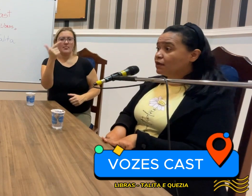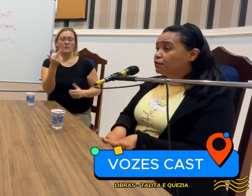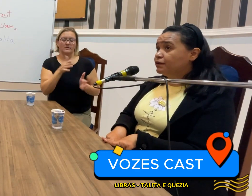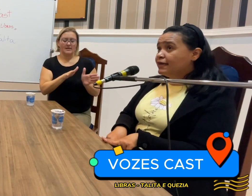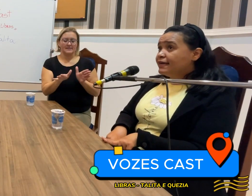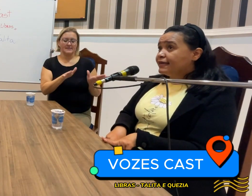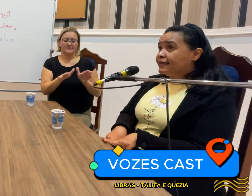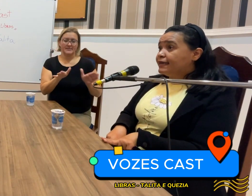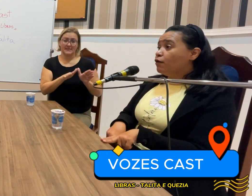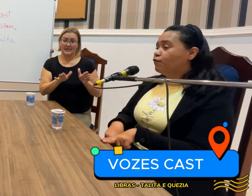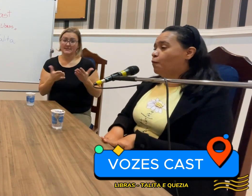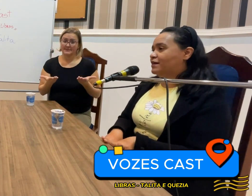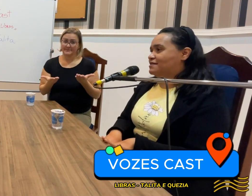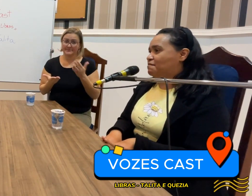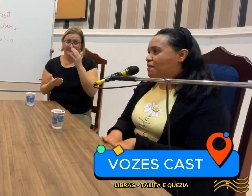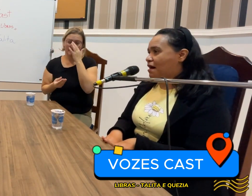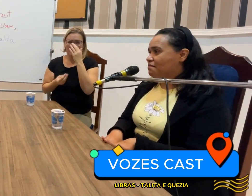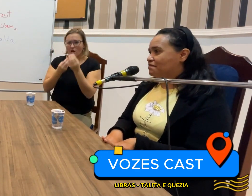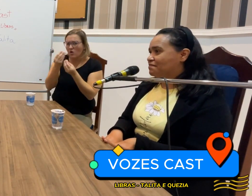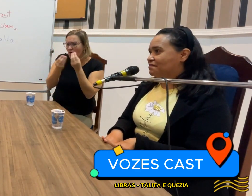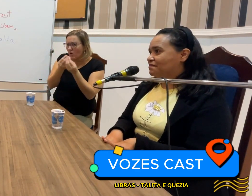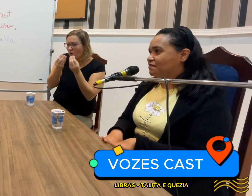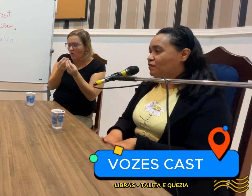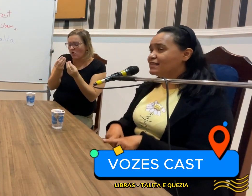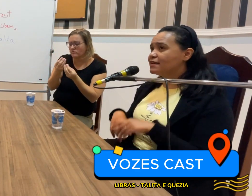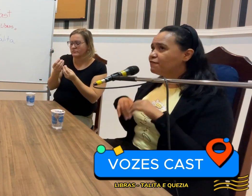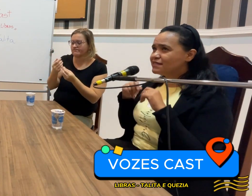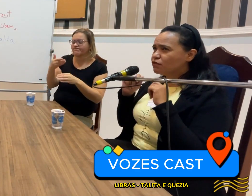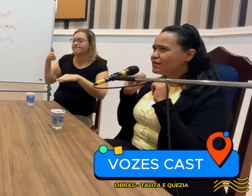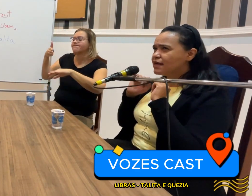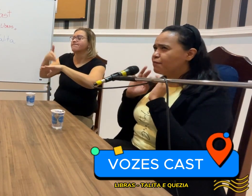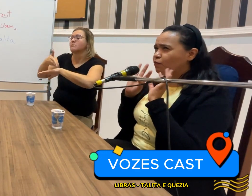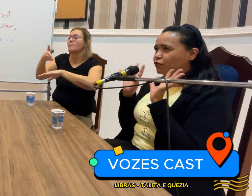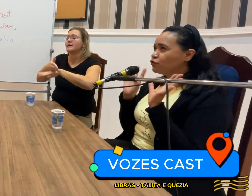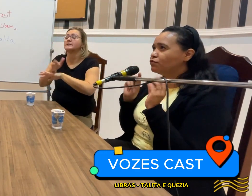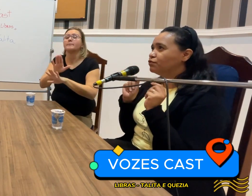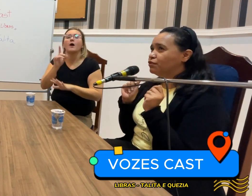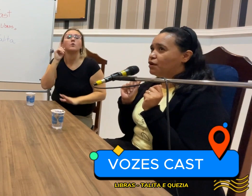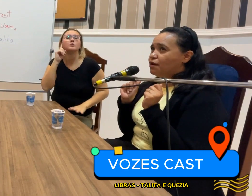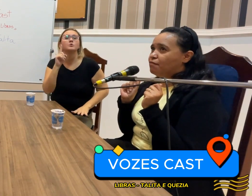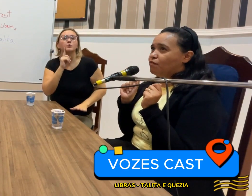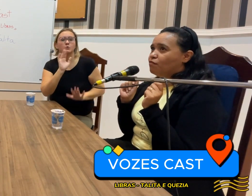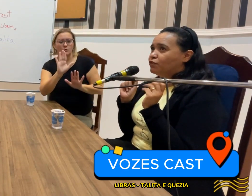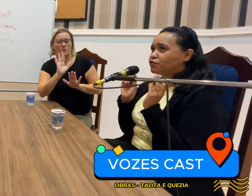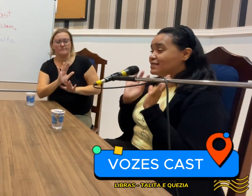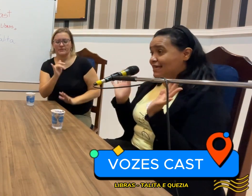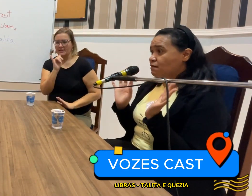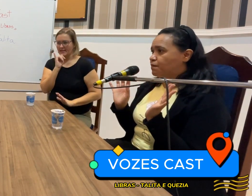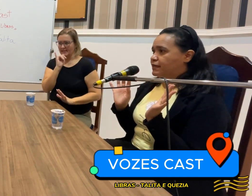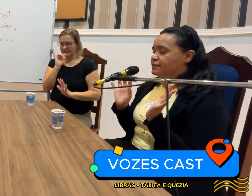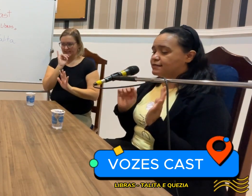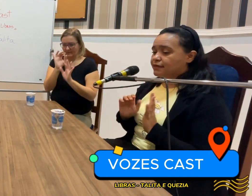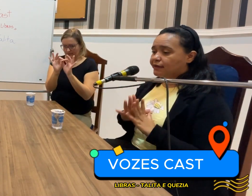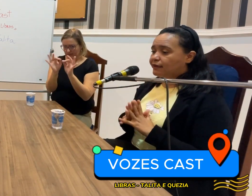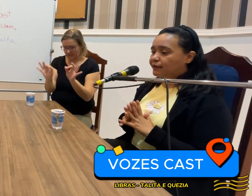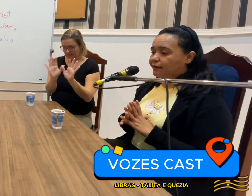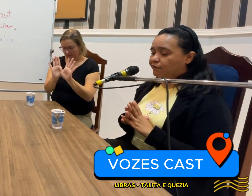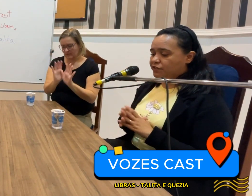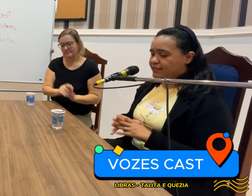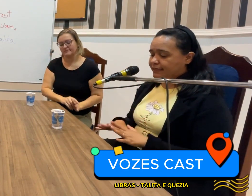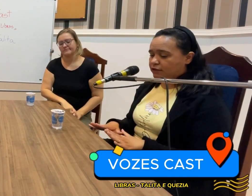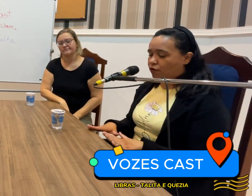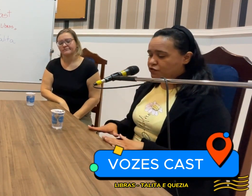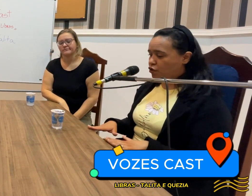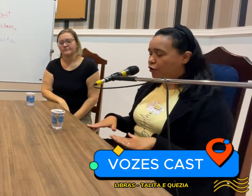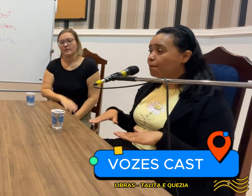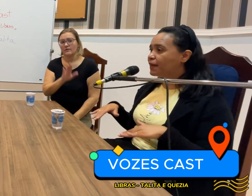Como então que eu vou participar? Gente. Assim, fazendo um exemplo muito simples.